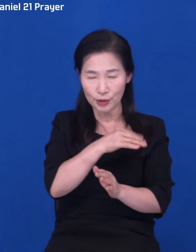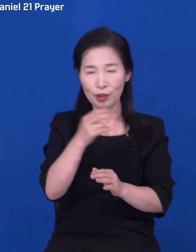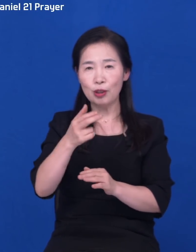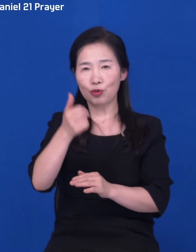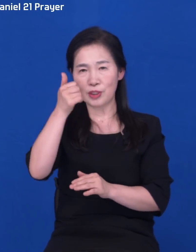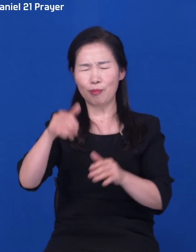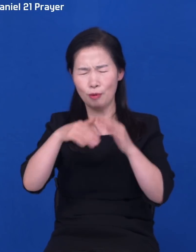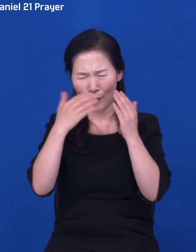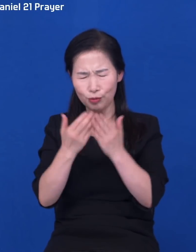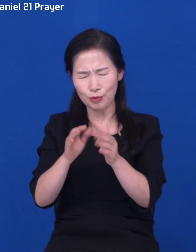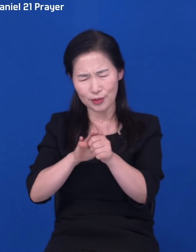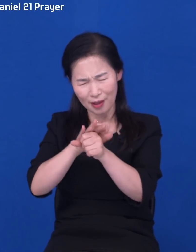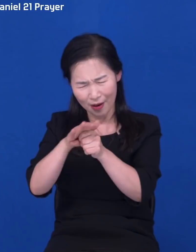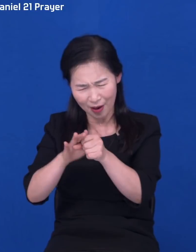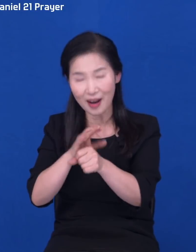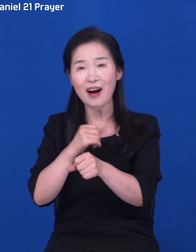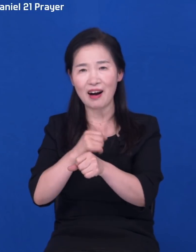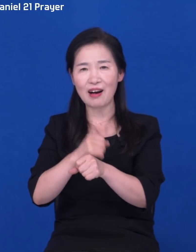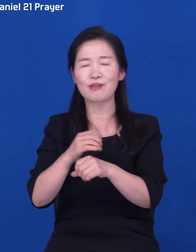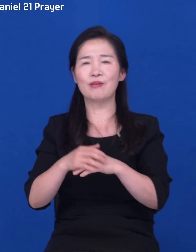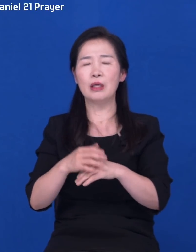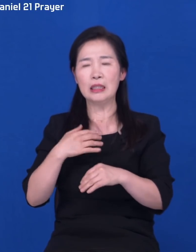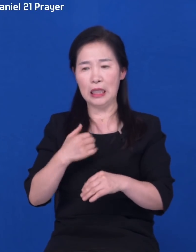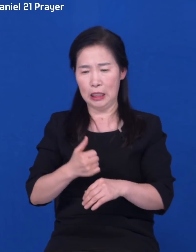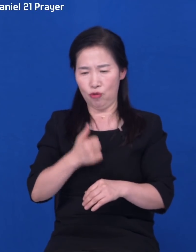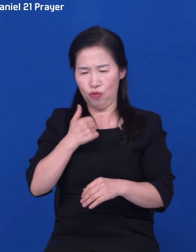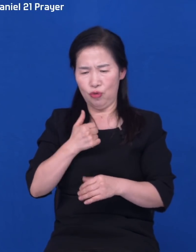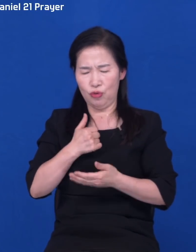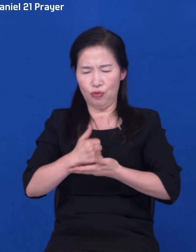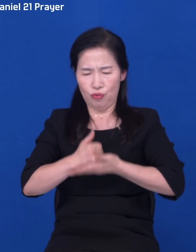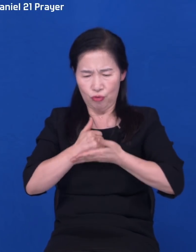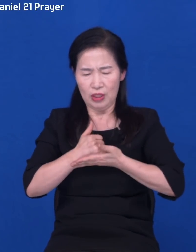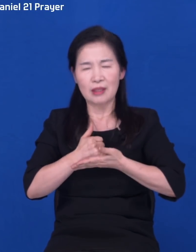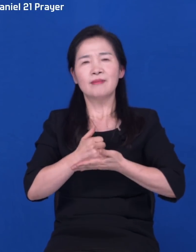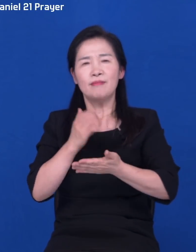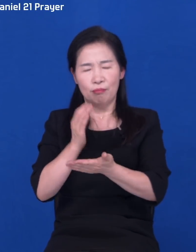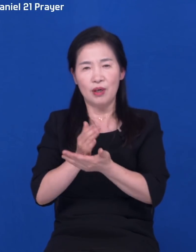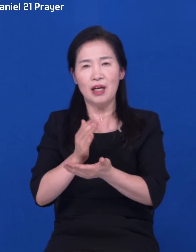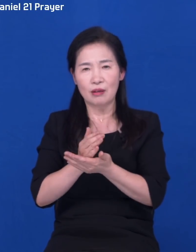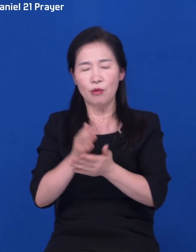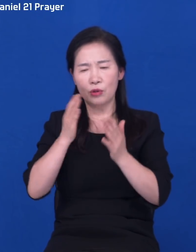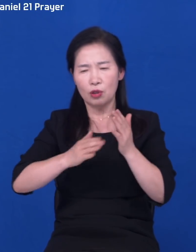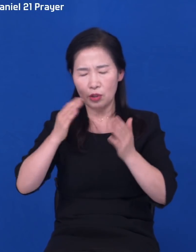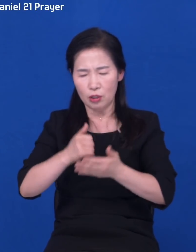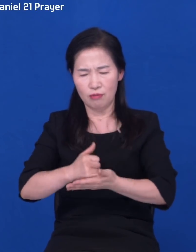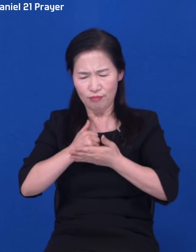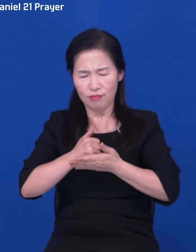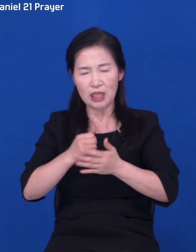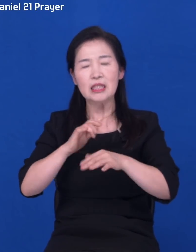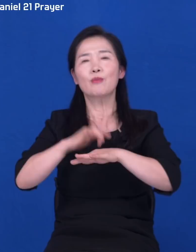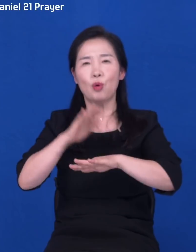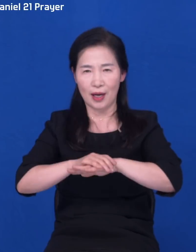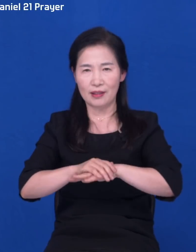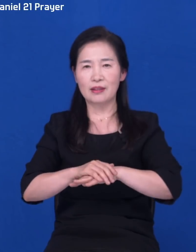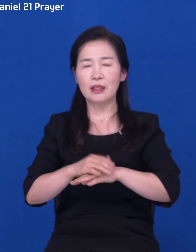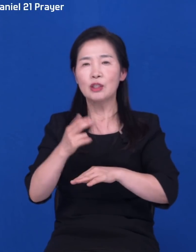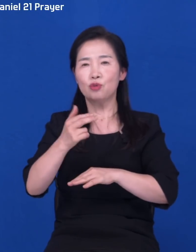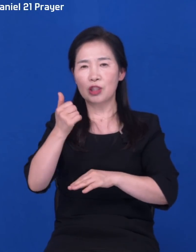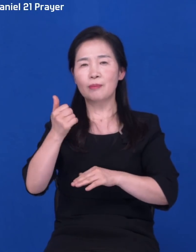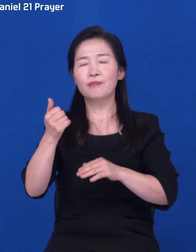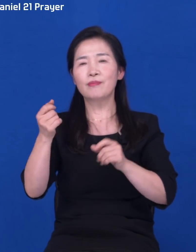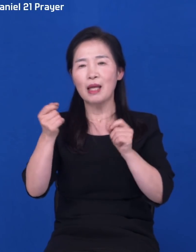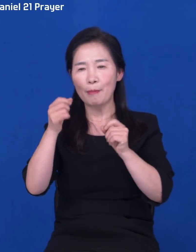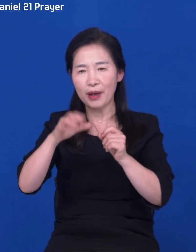그 전에 무엇보다도 주인 되었던 죄를 회개하고 절대 주인 되지 않는 그런 생활 습관으로 주님께 나아가게 하여